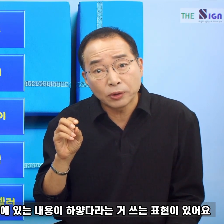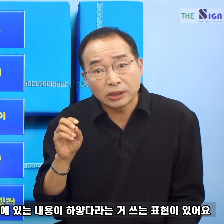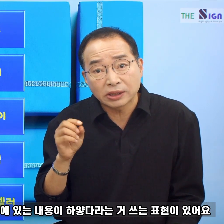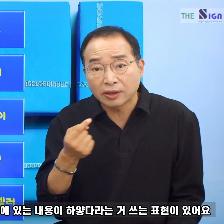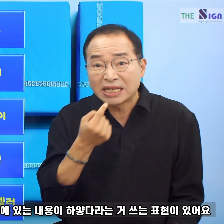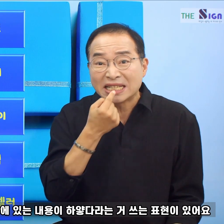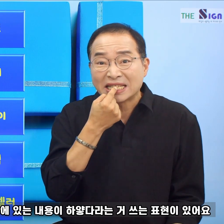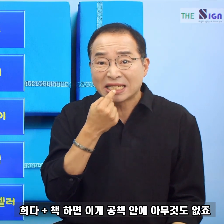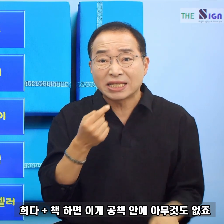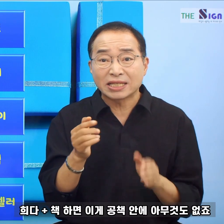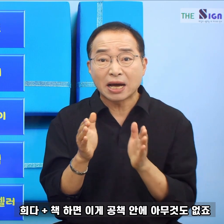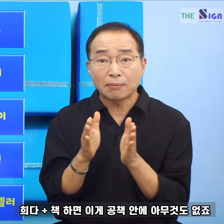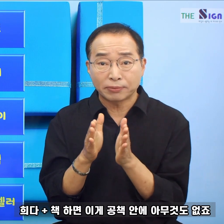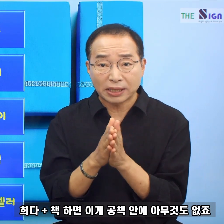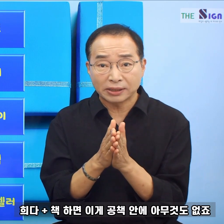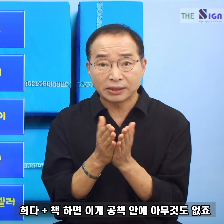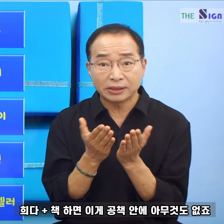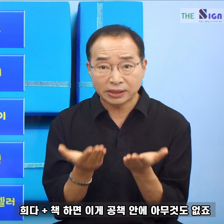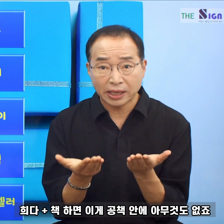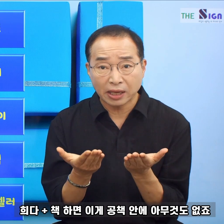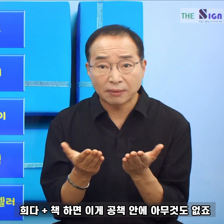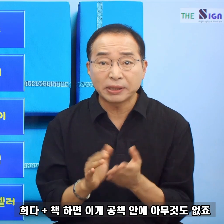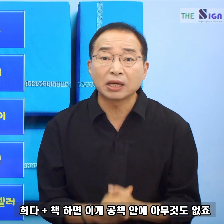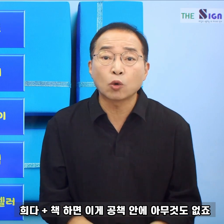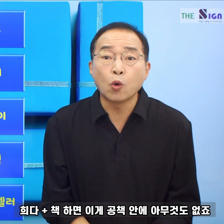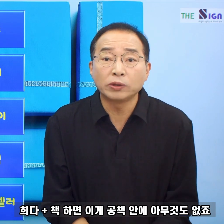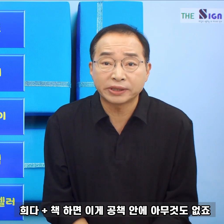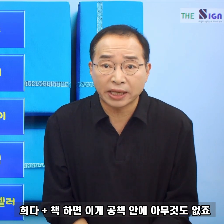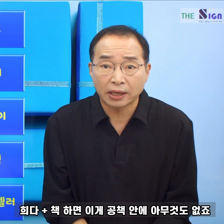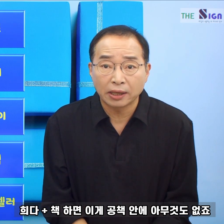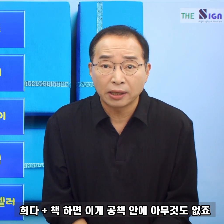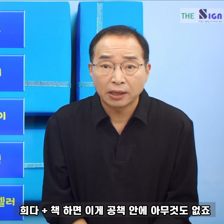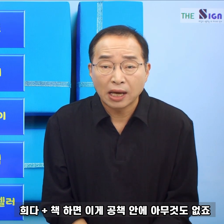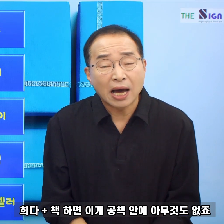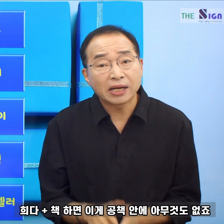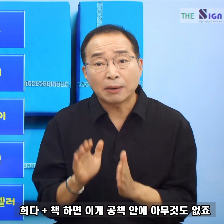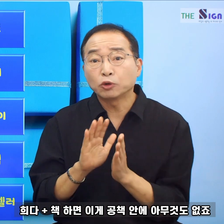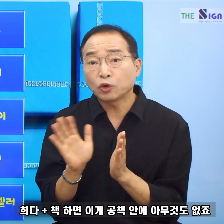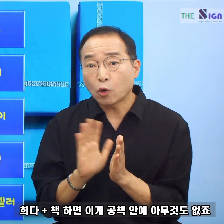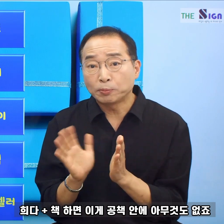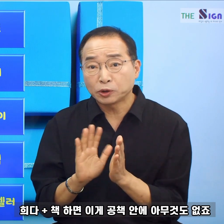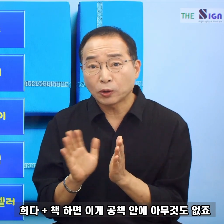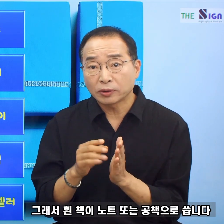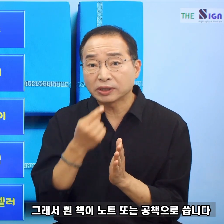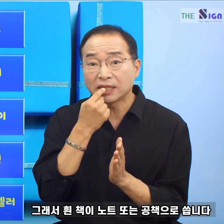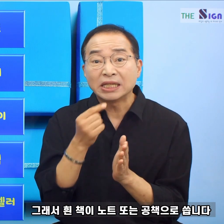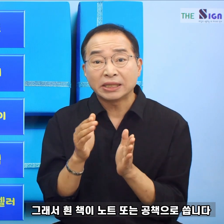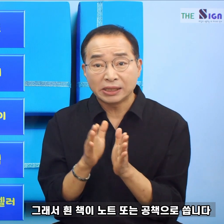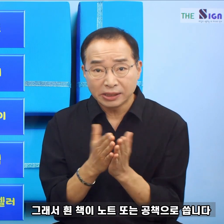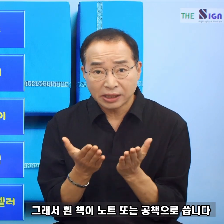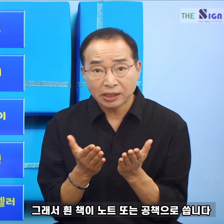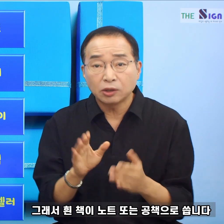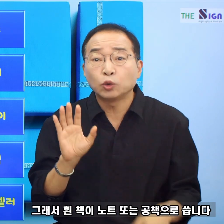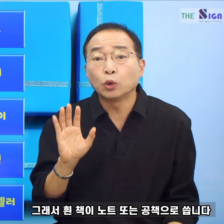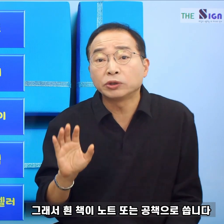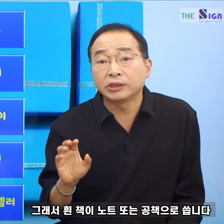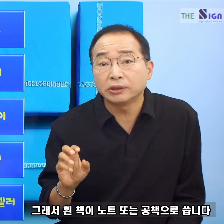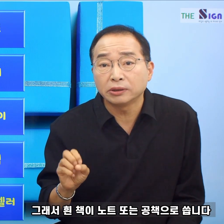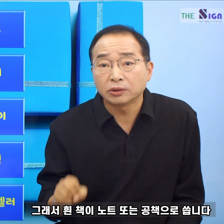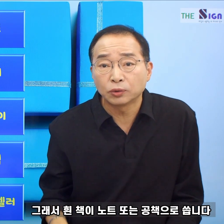있어요. 희다 플러스 책 하면 이게 공책. 안에 아무것도 없죠. 그래서 흰 책이 노트